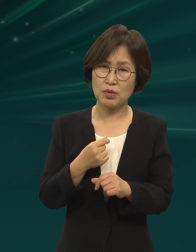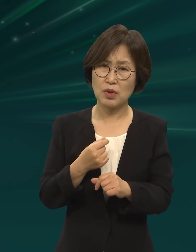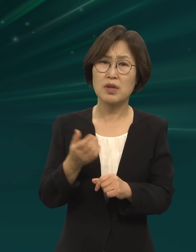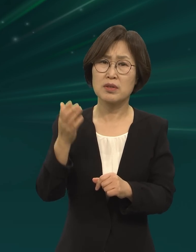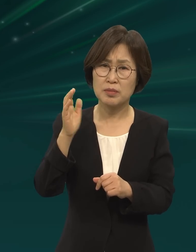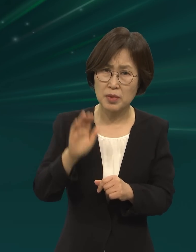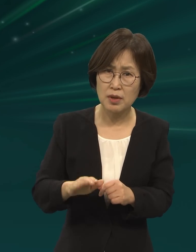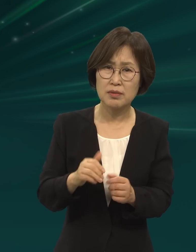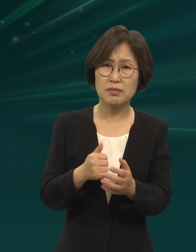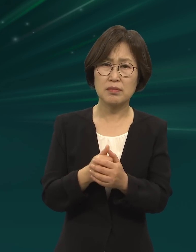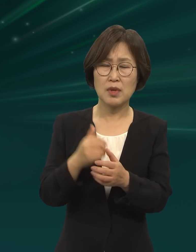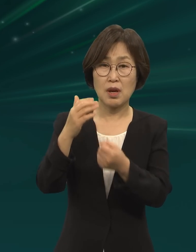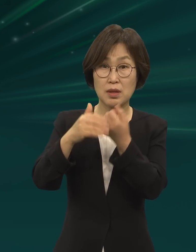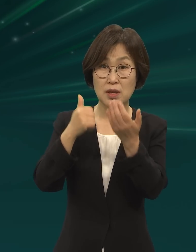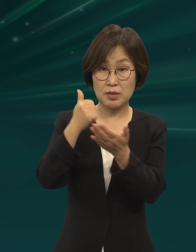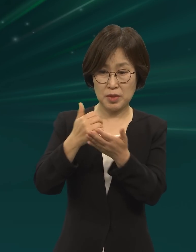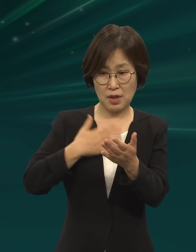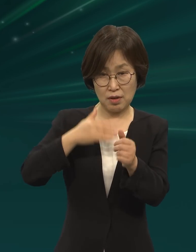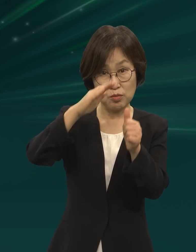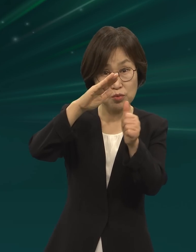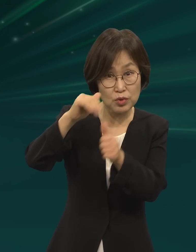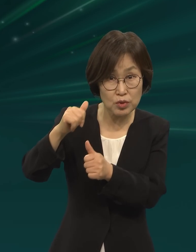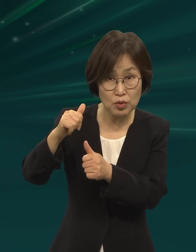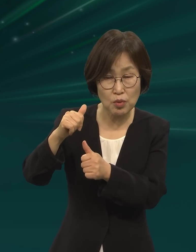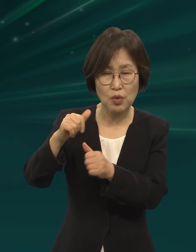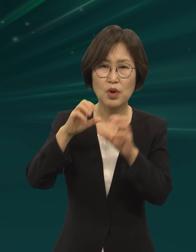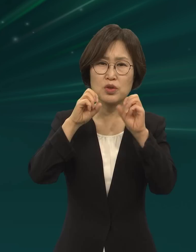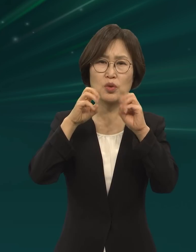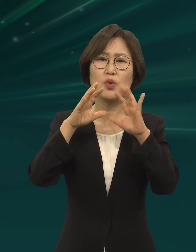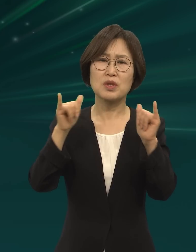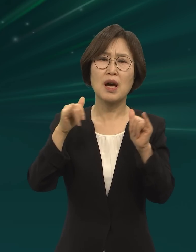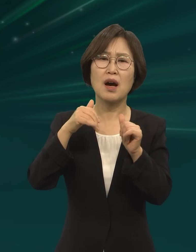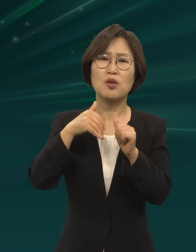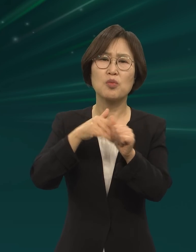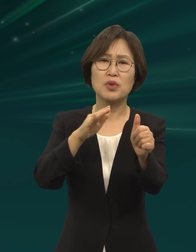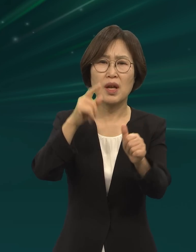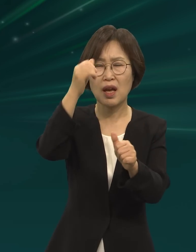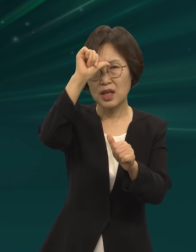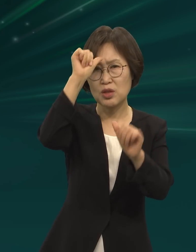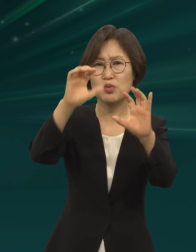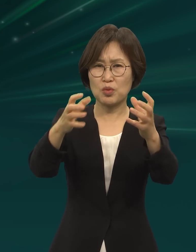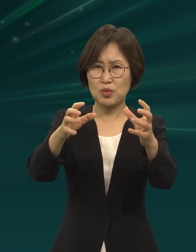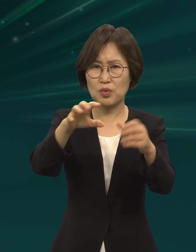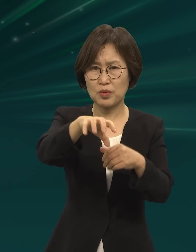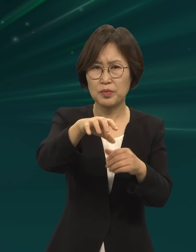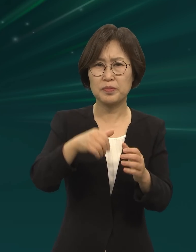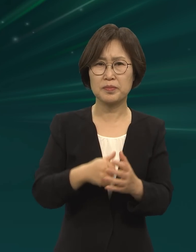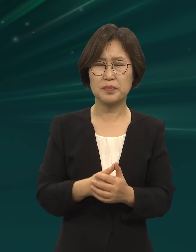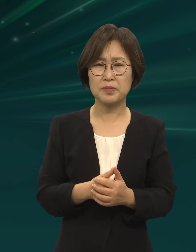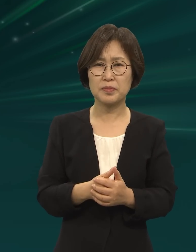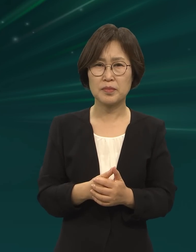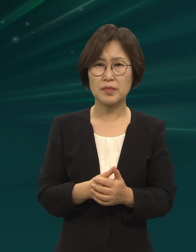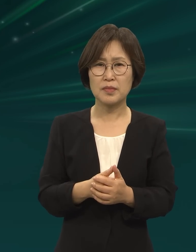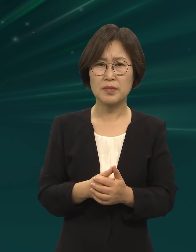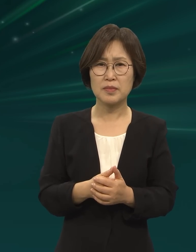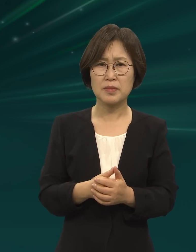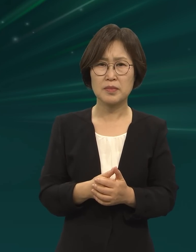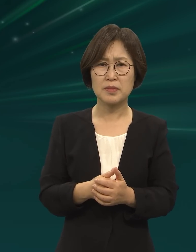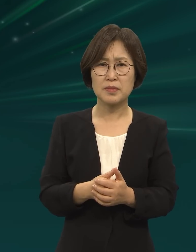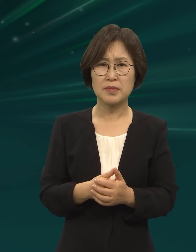그러나 하나님께서 저를 부르셨고 선교사로 보냈습니다. 저는 주님의